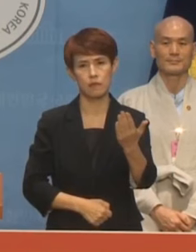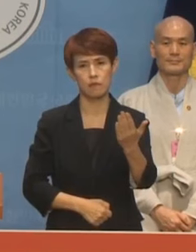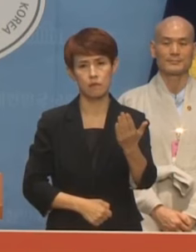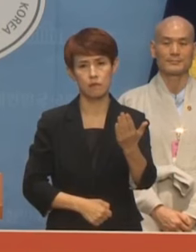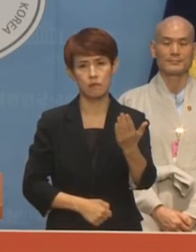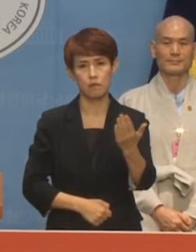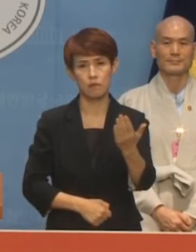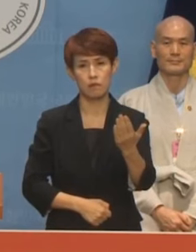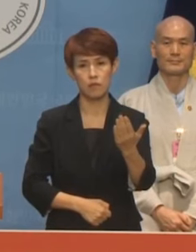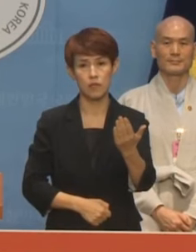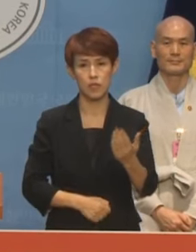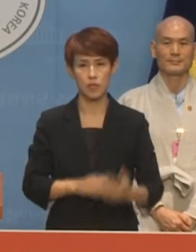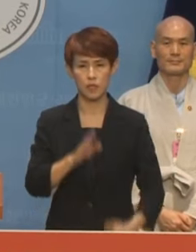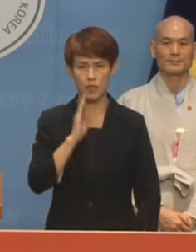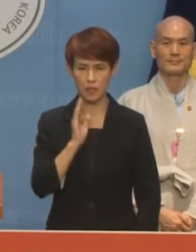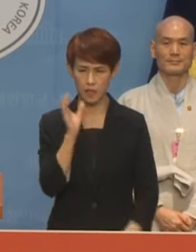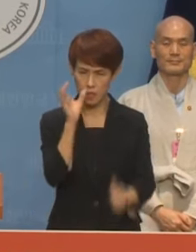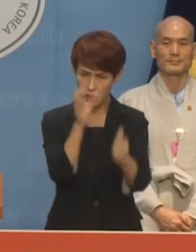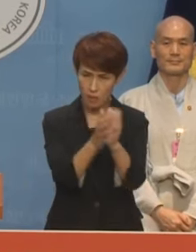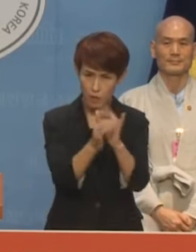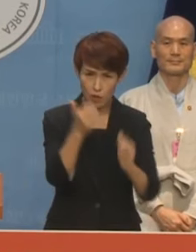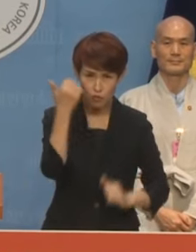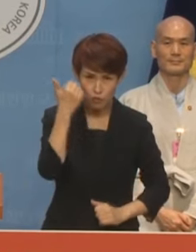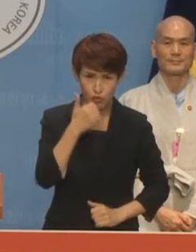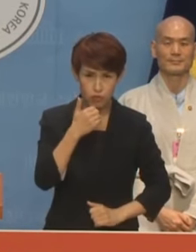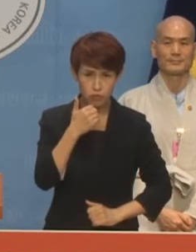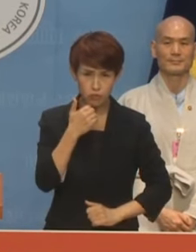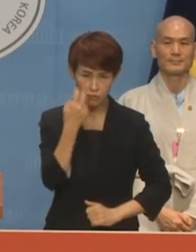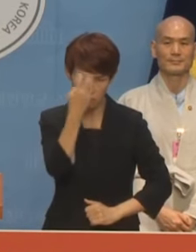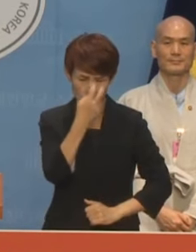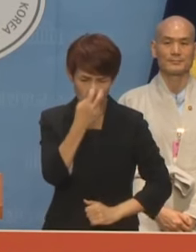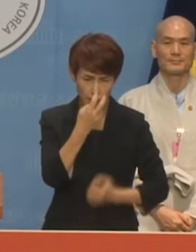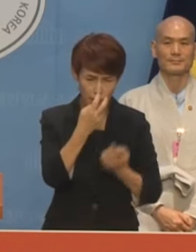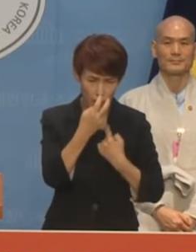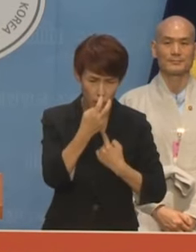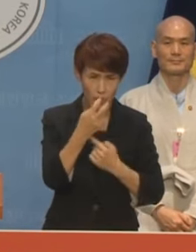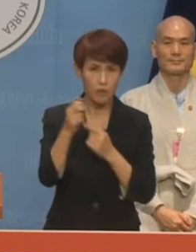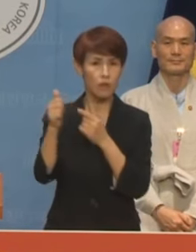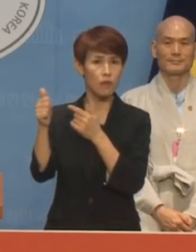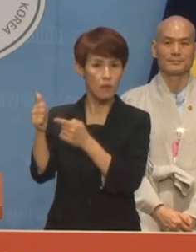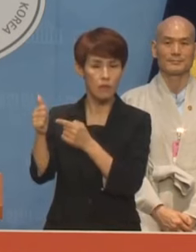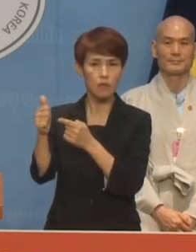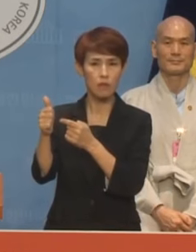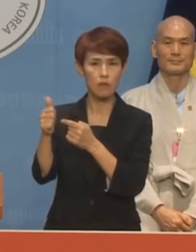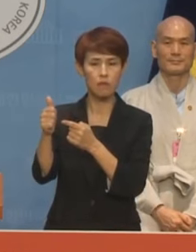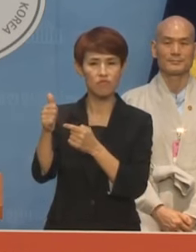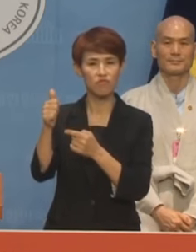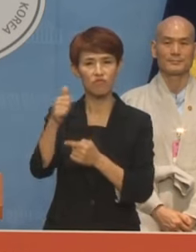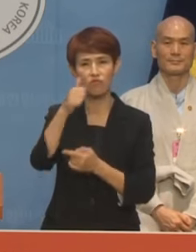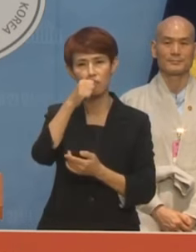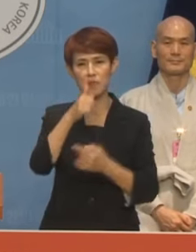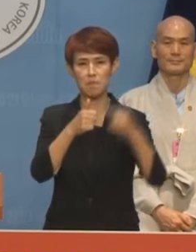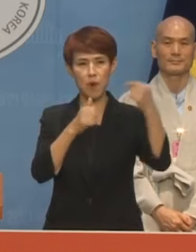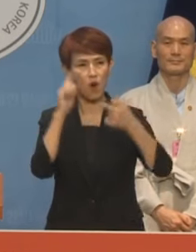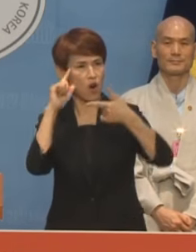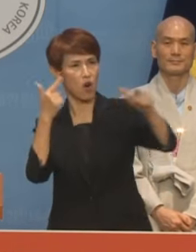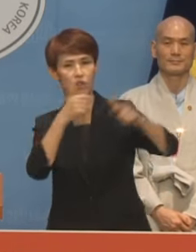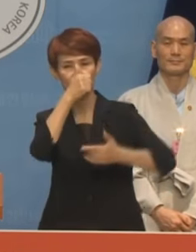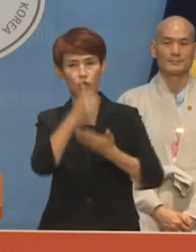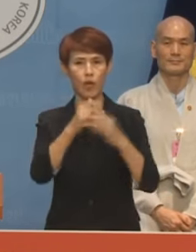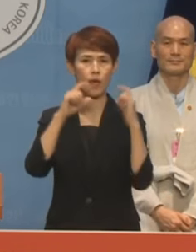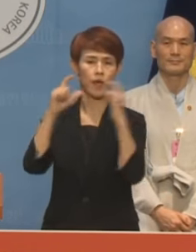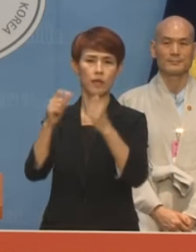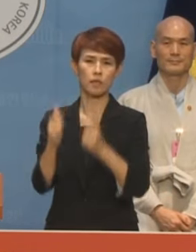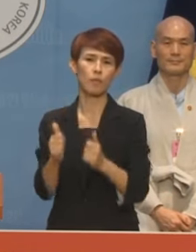오히려 진정한 책임자가 누구인지 밝히려고 했다는 사람들에 대해서는 항명죄 등으로 또 재판이 진행되고 있는